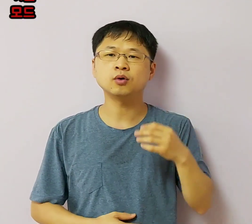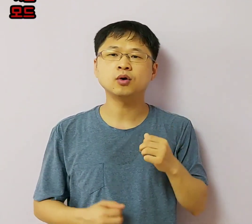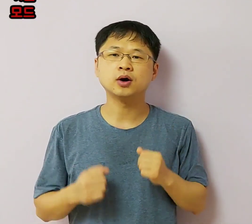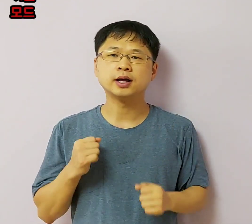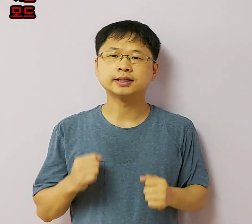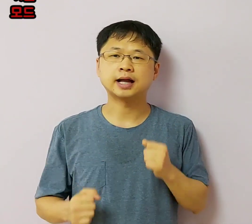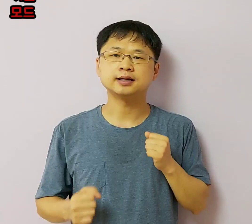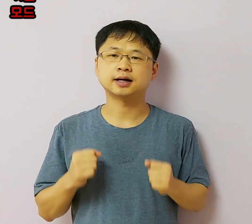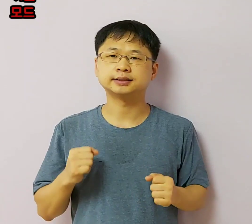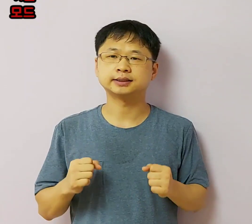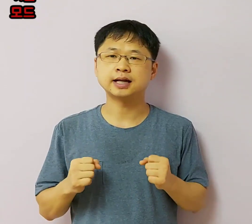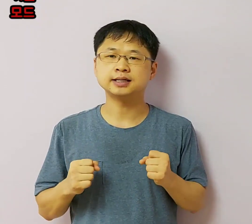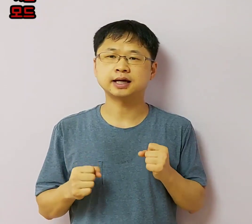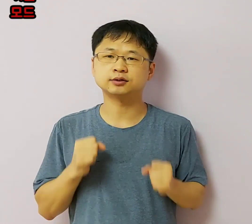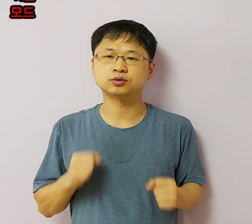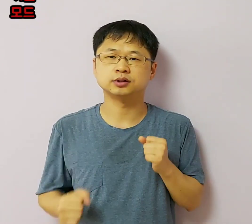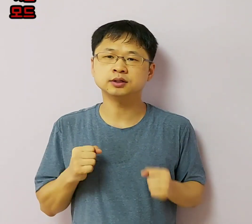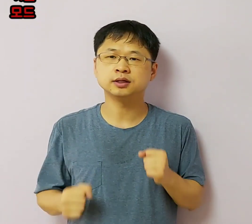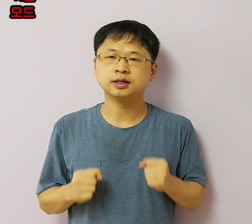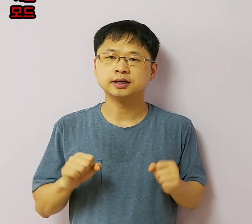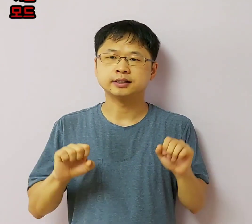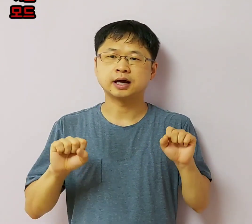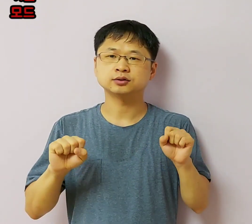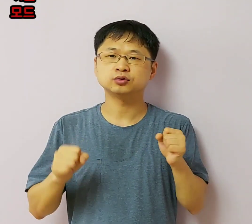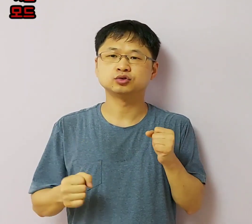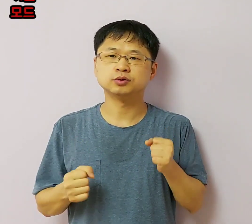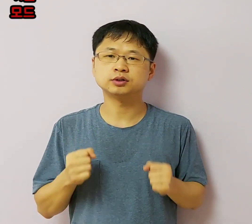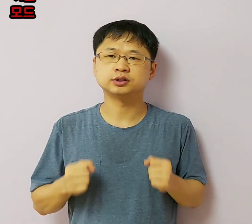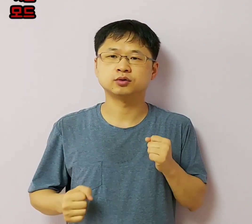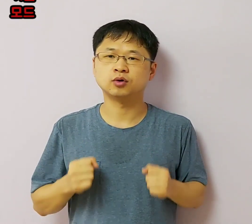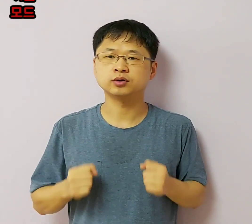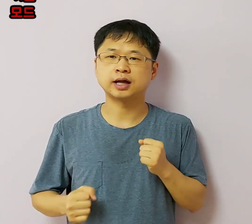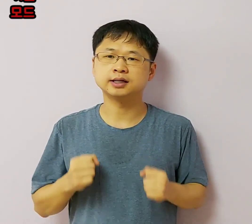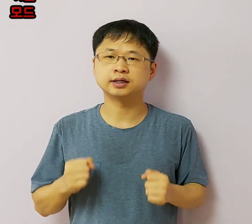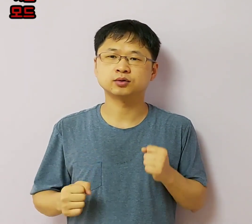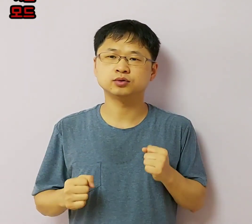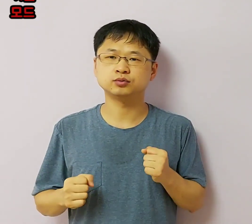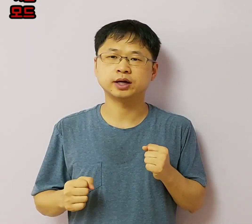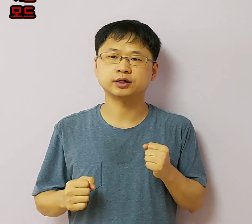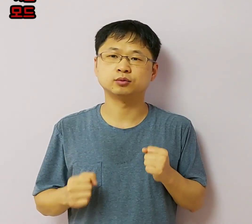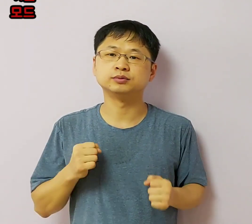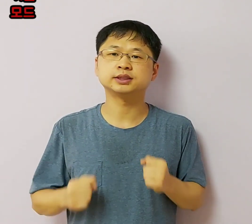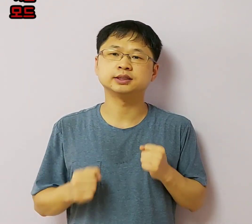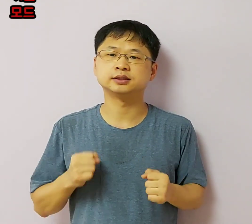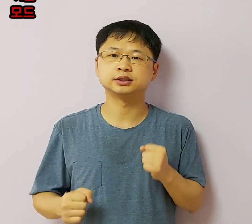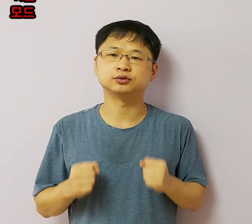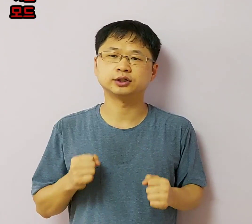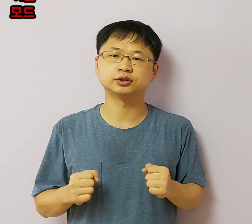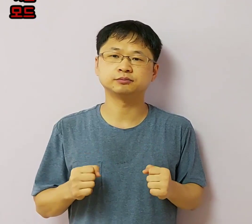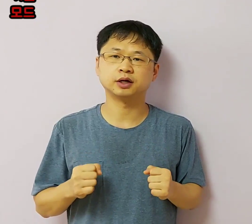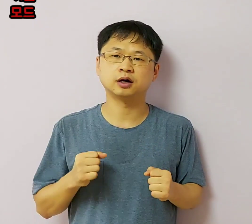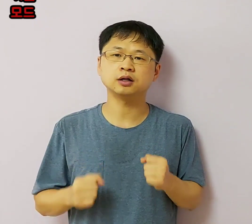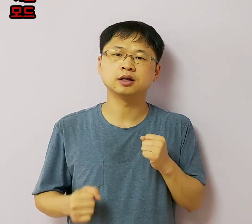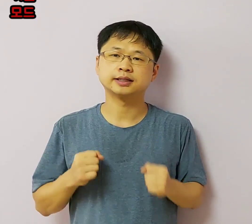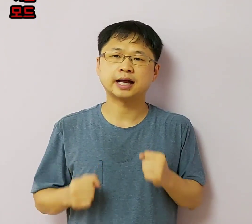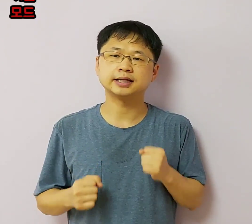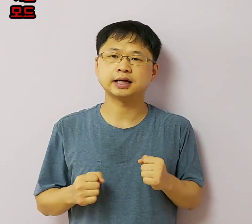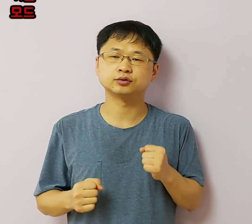외면하고 달려갔지. 달리다는 손은 양손 주먹을 쥐고 달릴 때 손을 위아래로 움직이는 신용 해주시면 달리다는